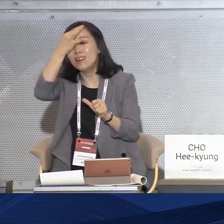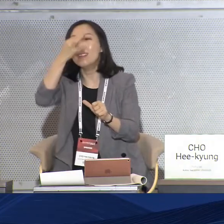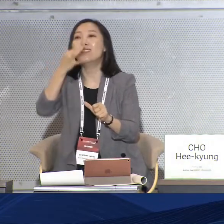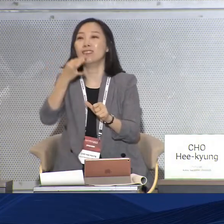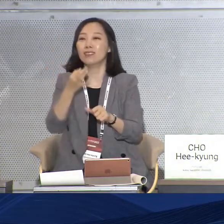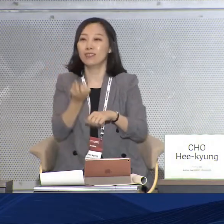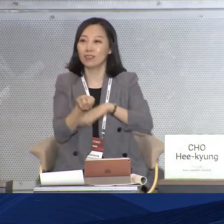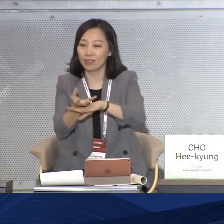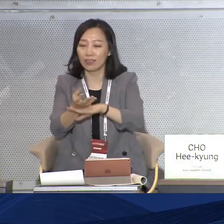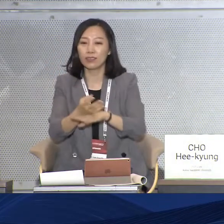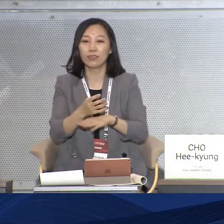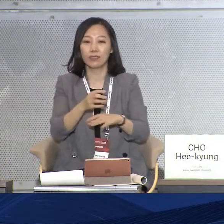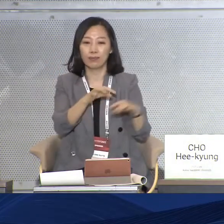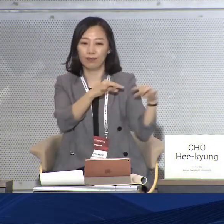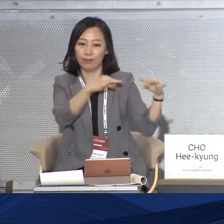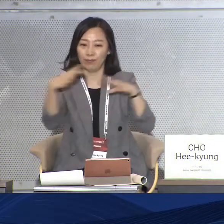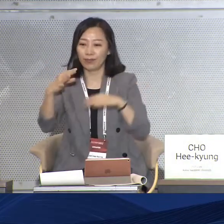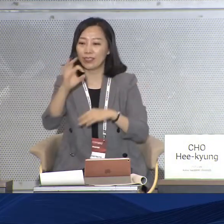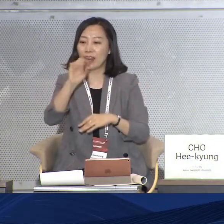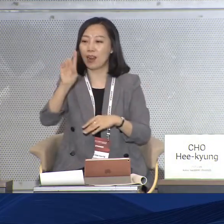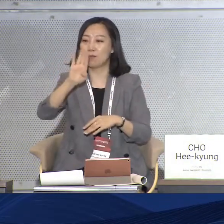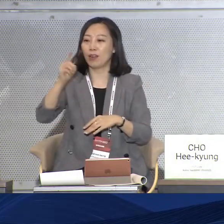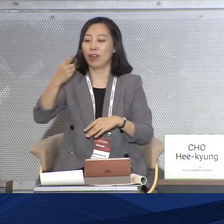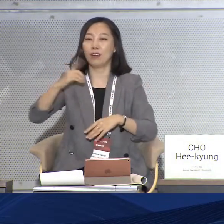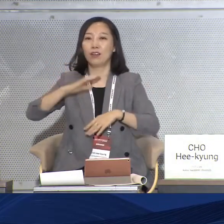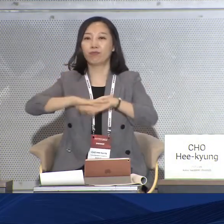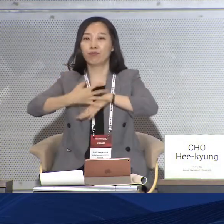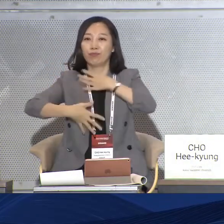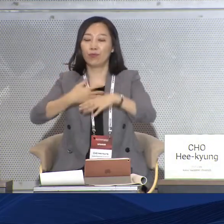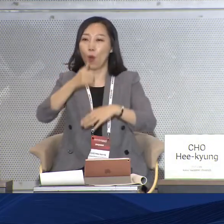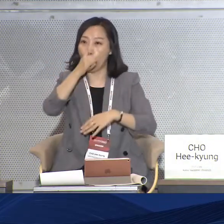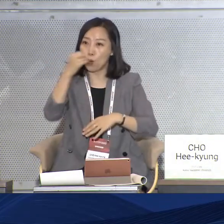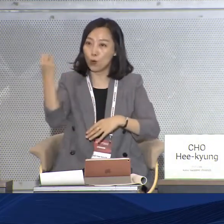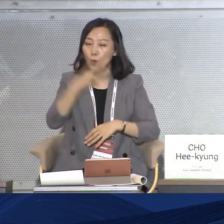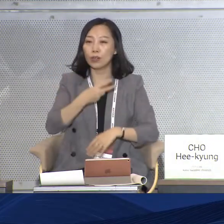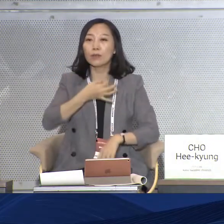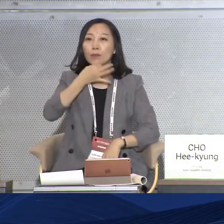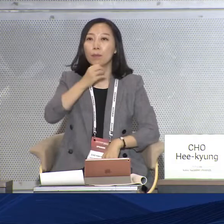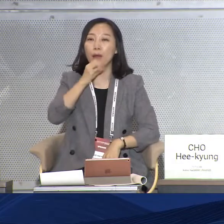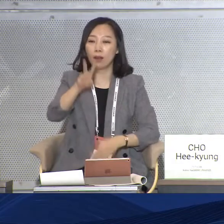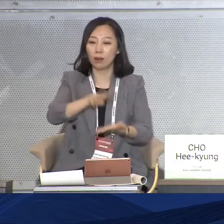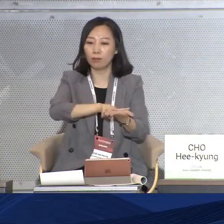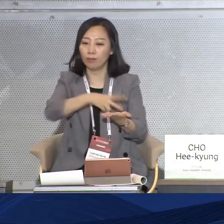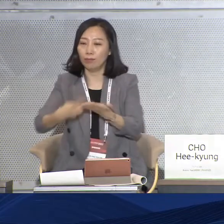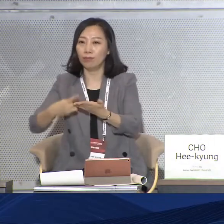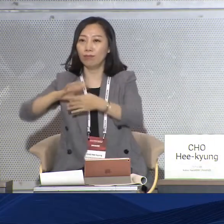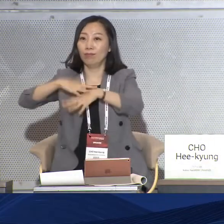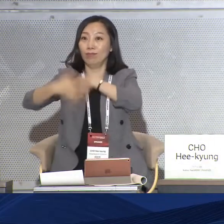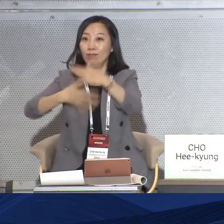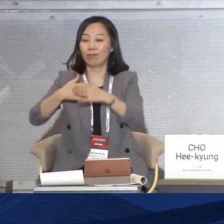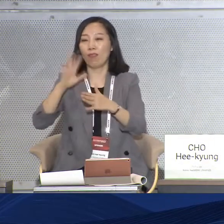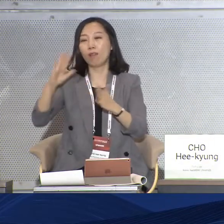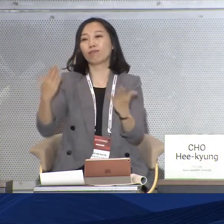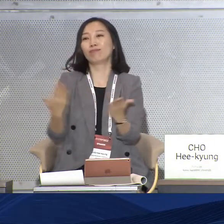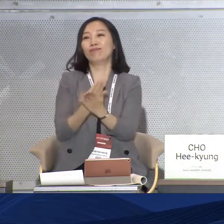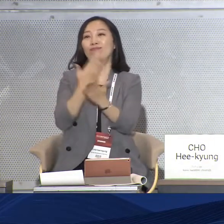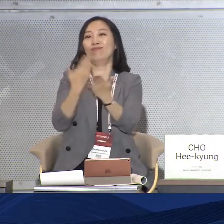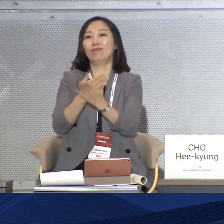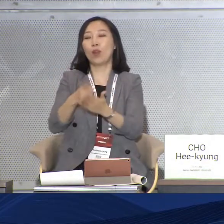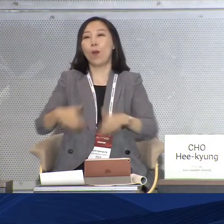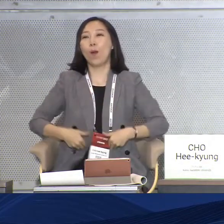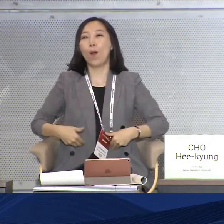농인들이 이런 기술들을 활용해서 AI 기술들을 활용해서 아바타 수어 서비스라든지 또 음성 번역기